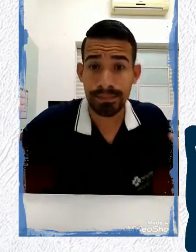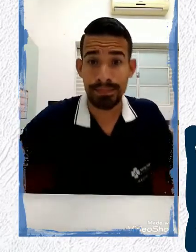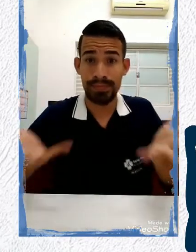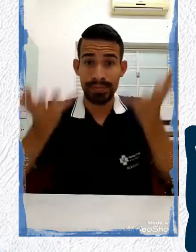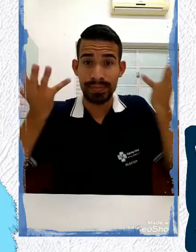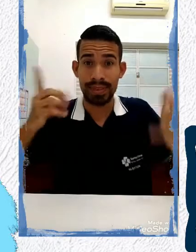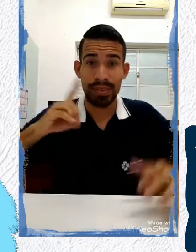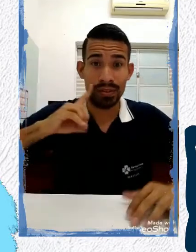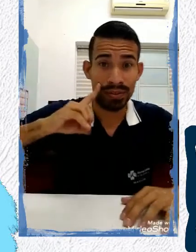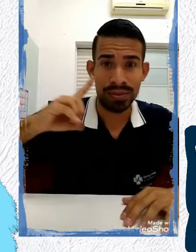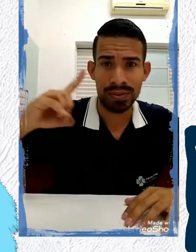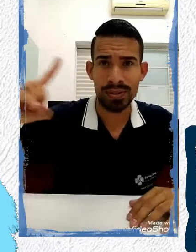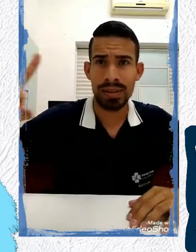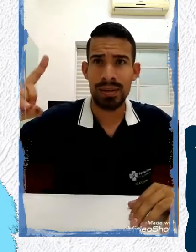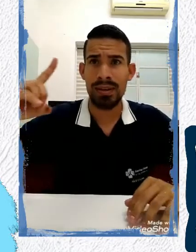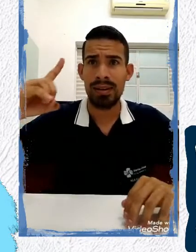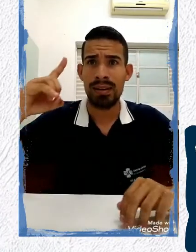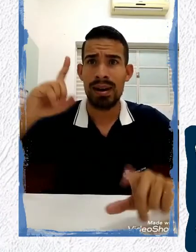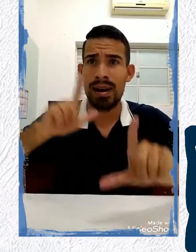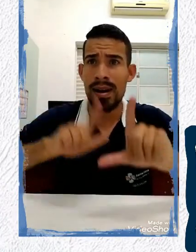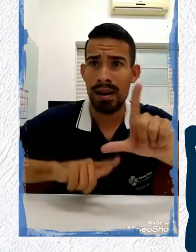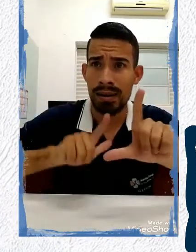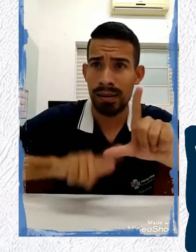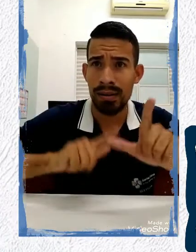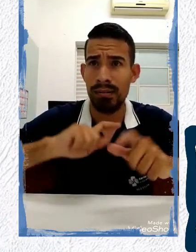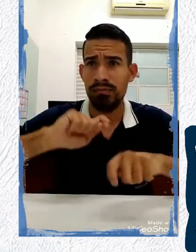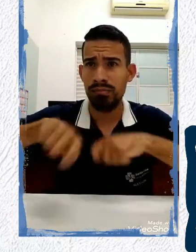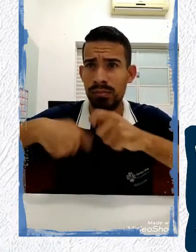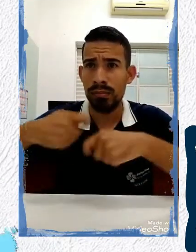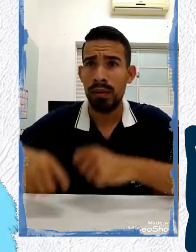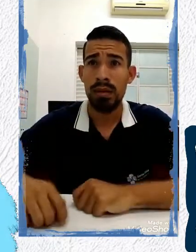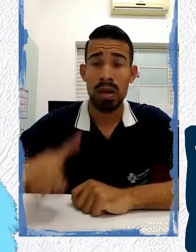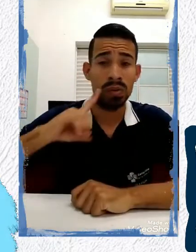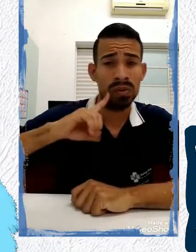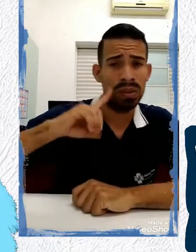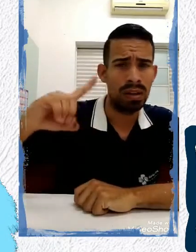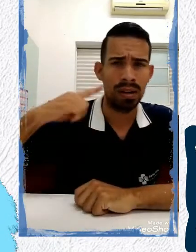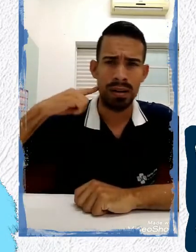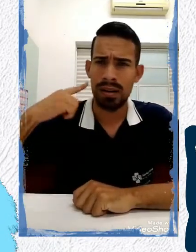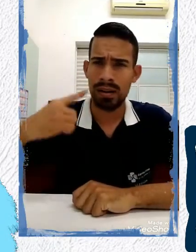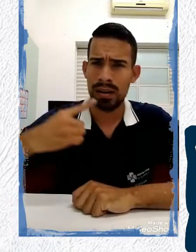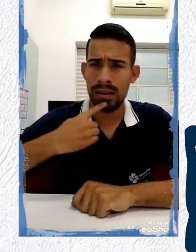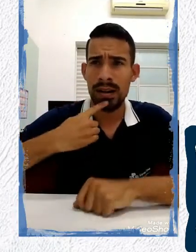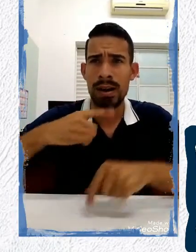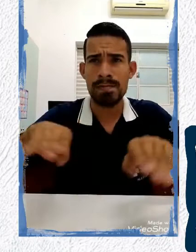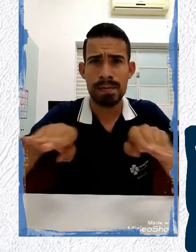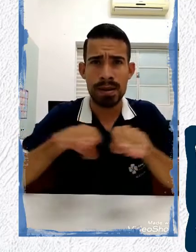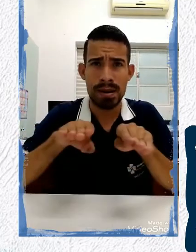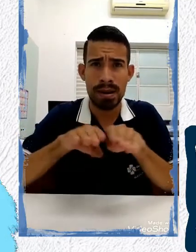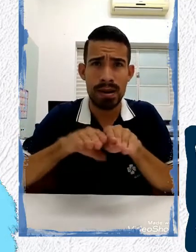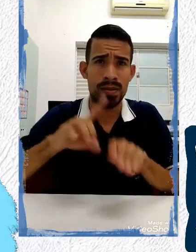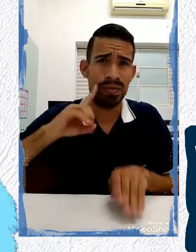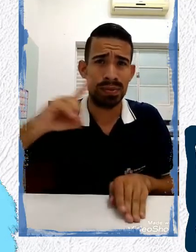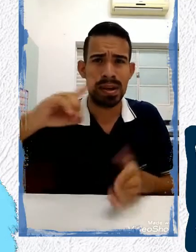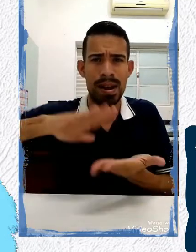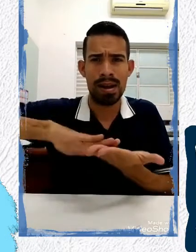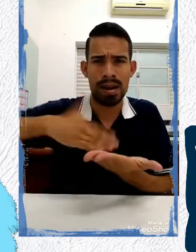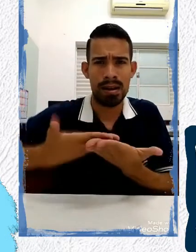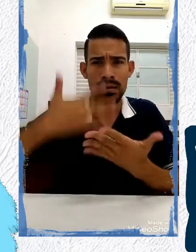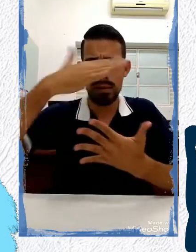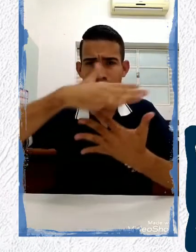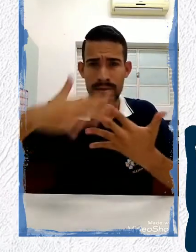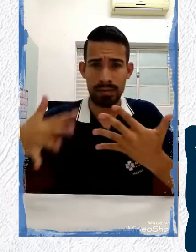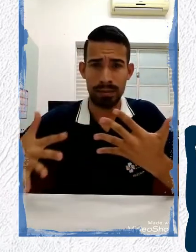Azul comemora-se o dia da língua de sinais, o dia do surdo